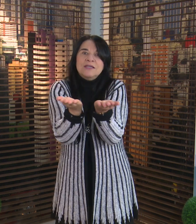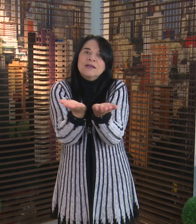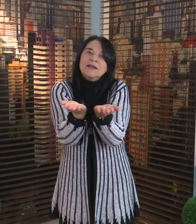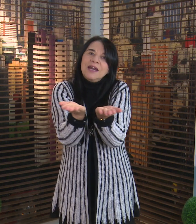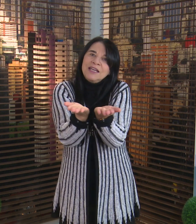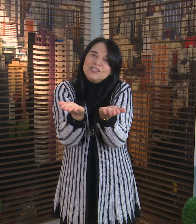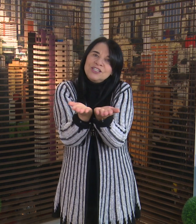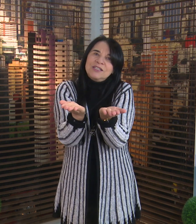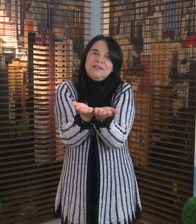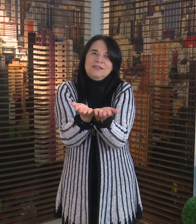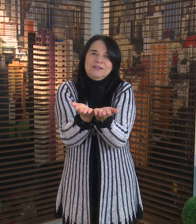ser crente,